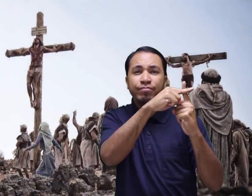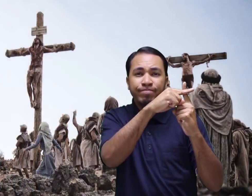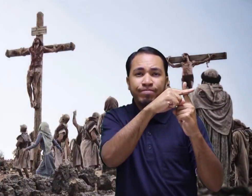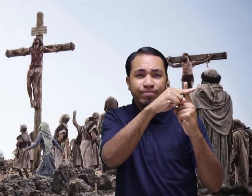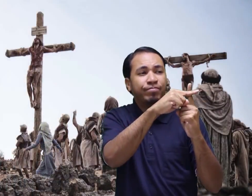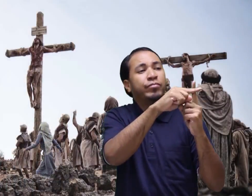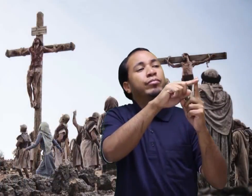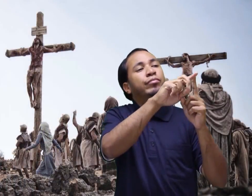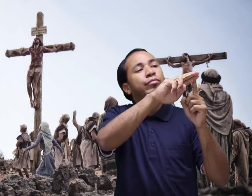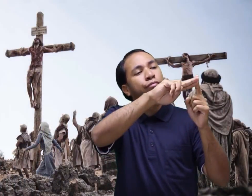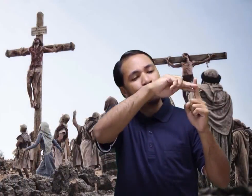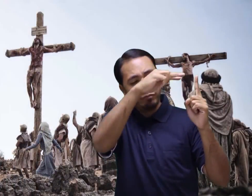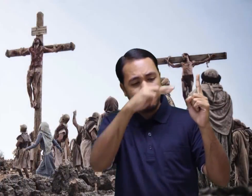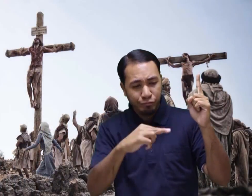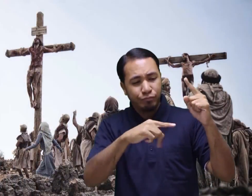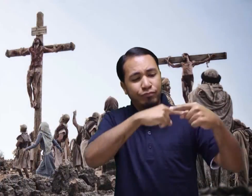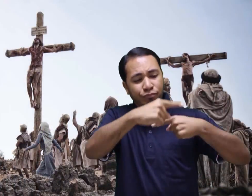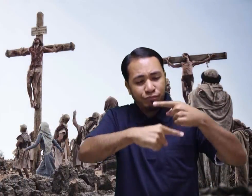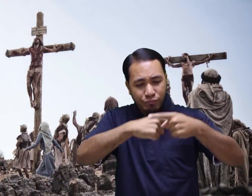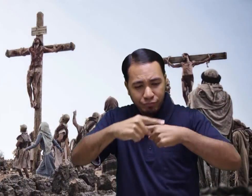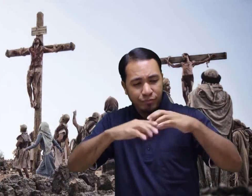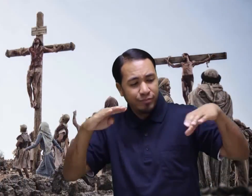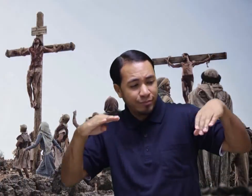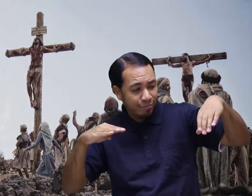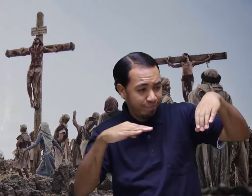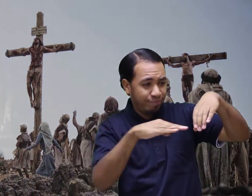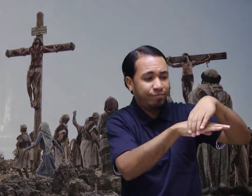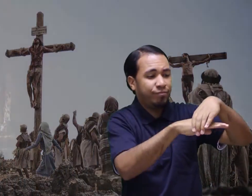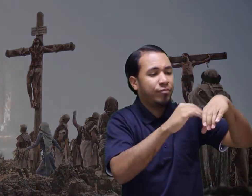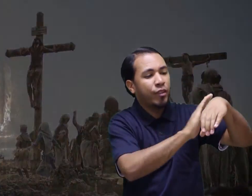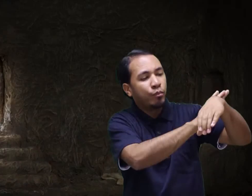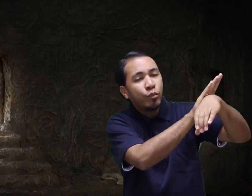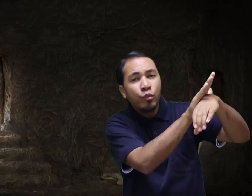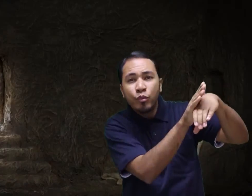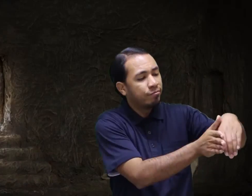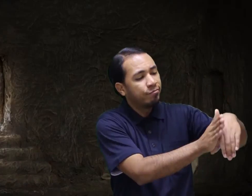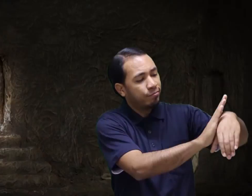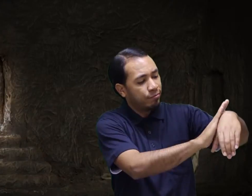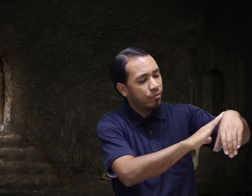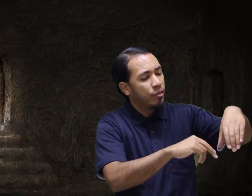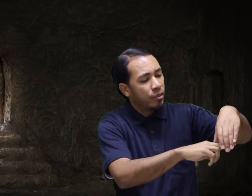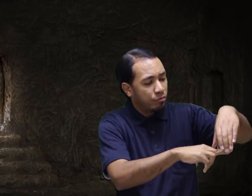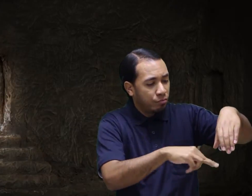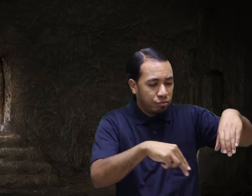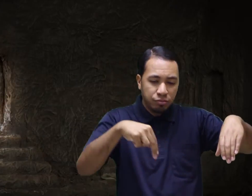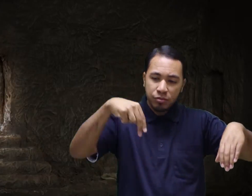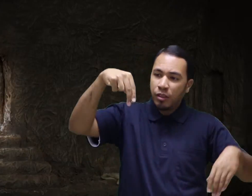Depois ele foi crucificado e morreu. Foi sepultado e ressuscitou.